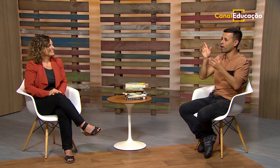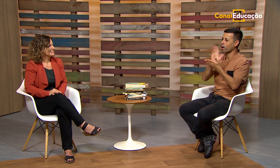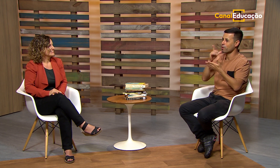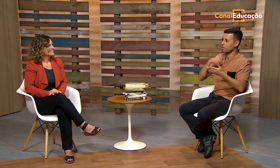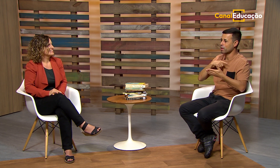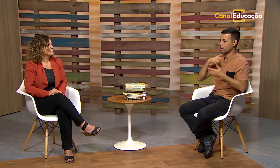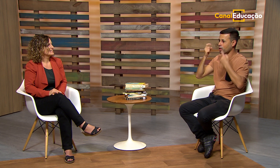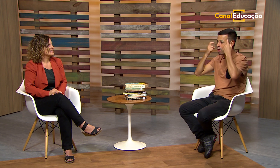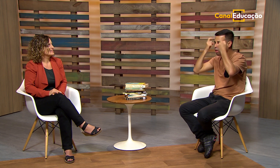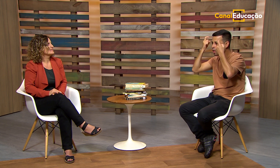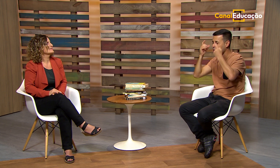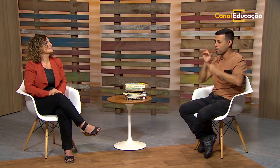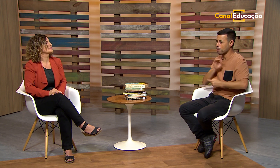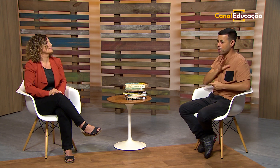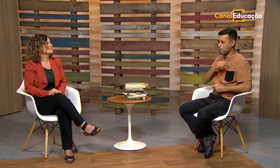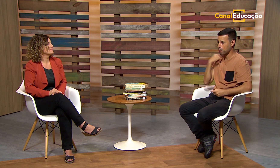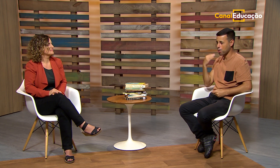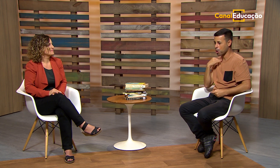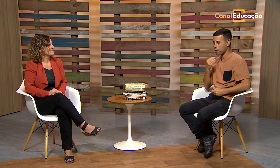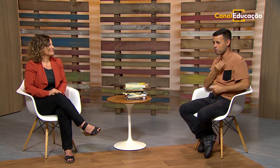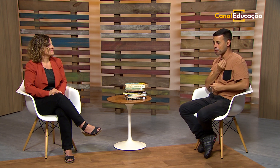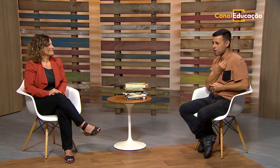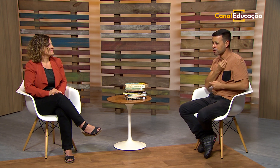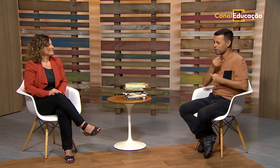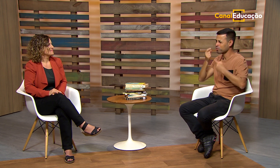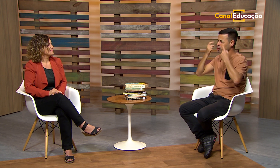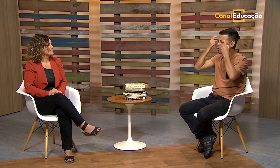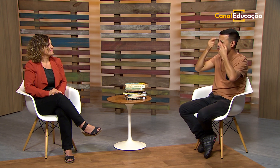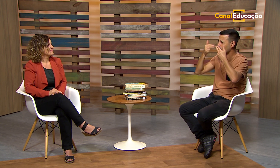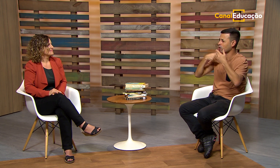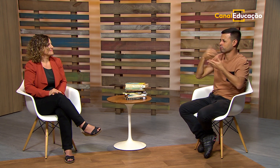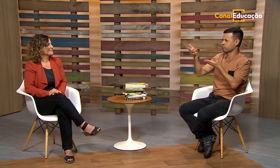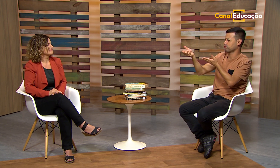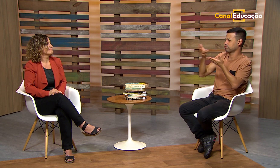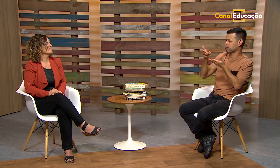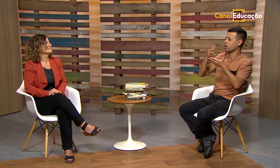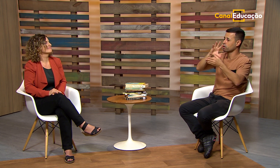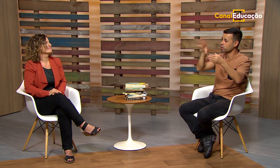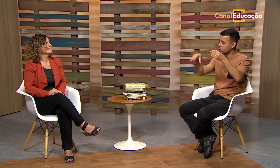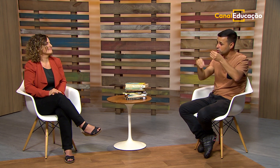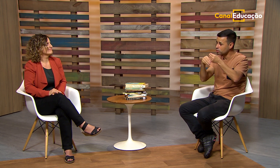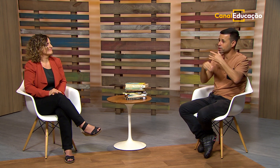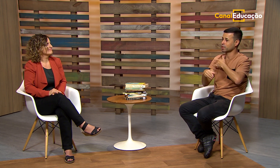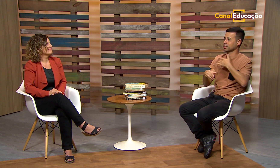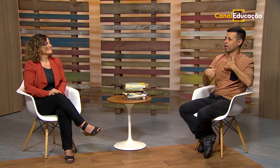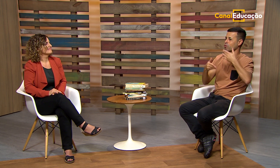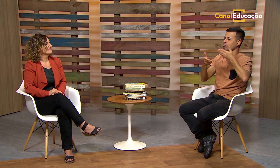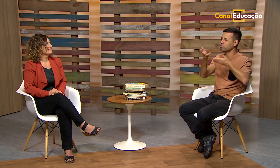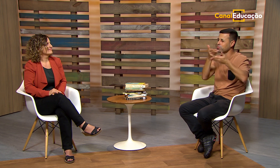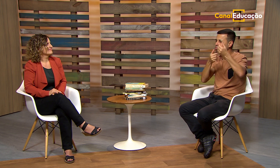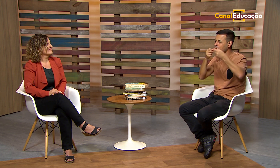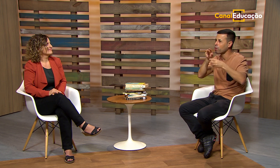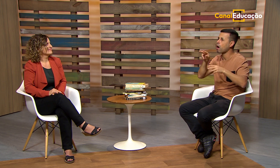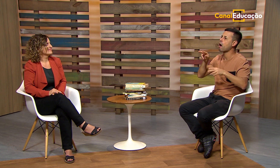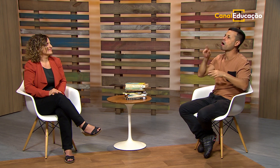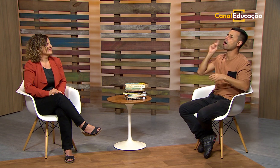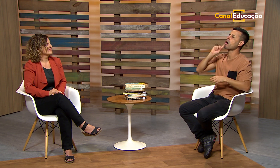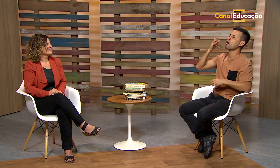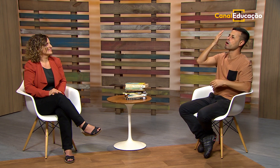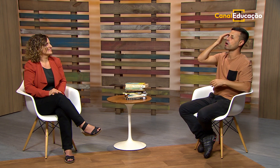pela preocupação por estarmos enfrentando uma pandemia. Então chamamos um especialista para